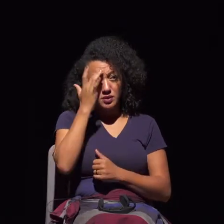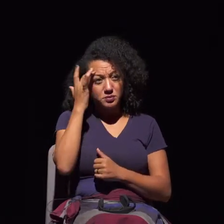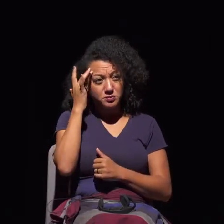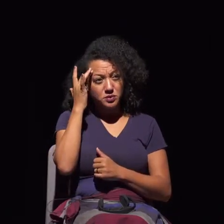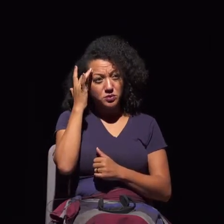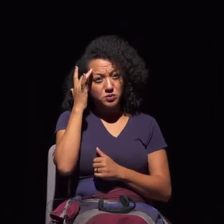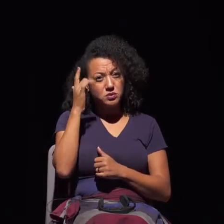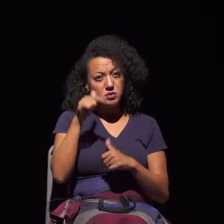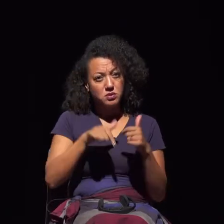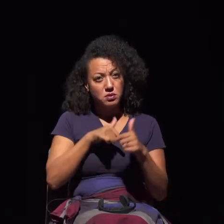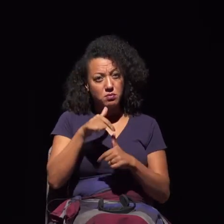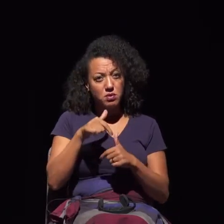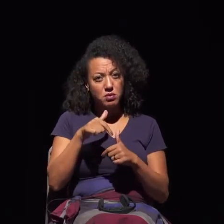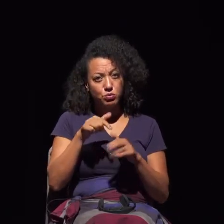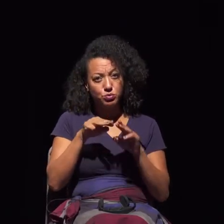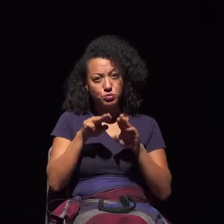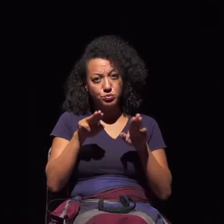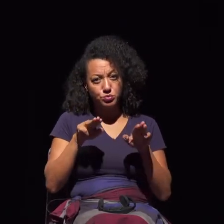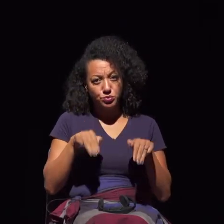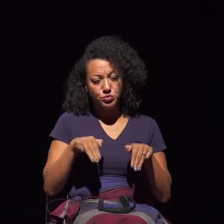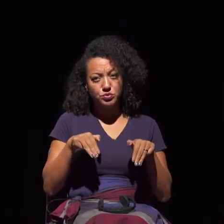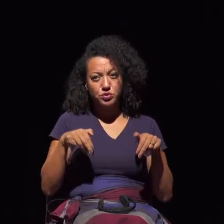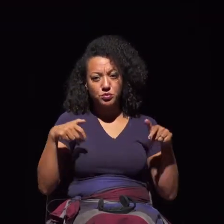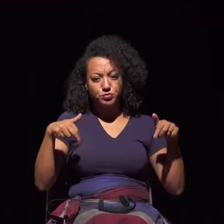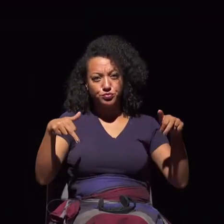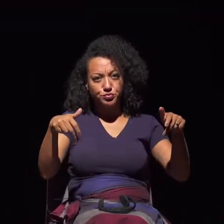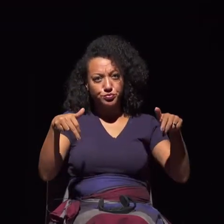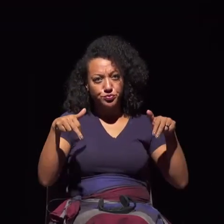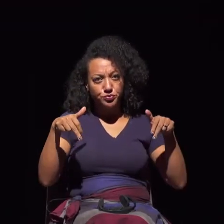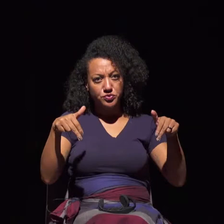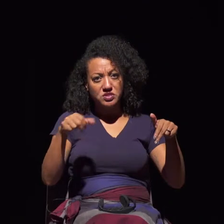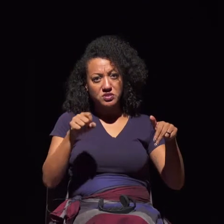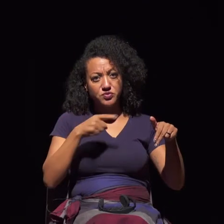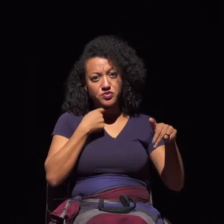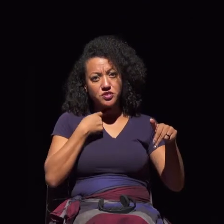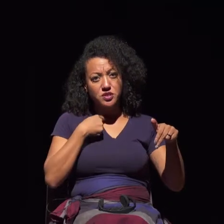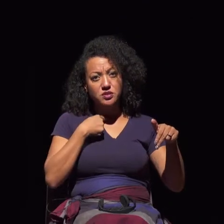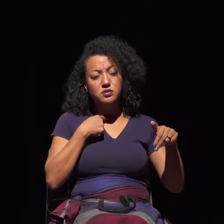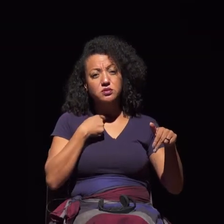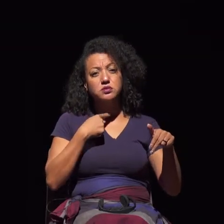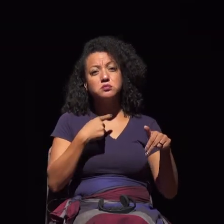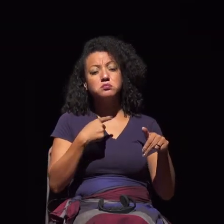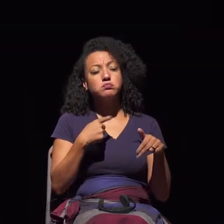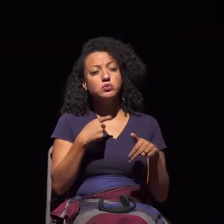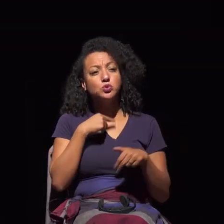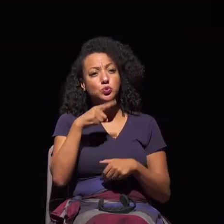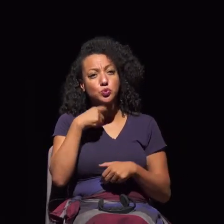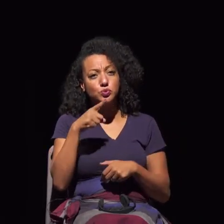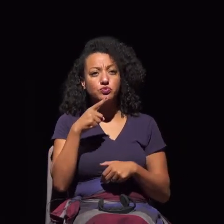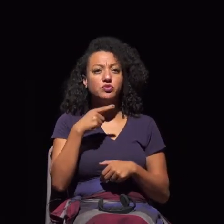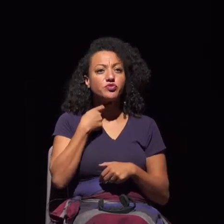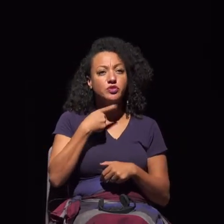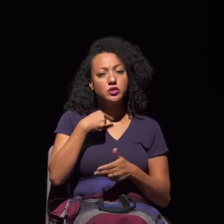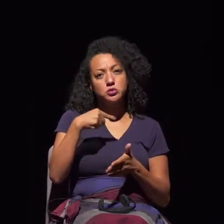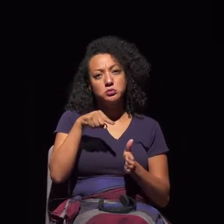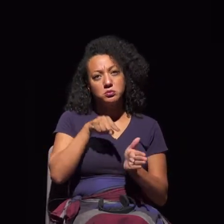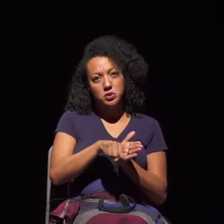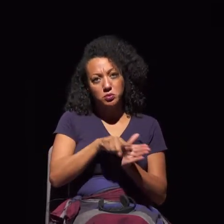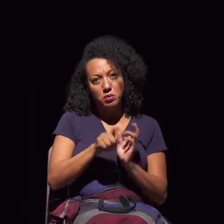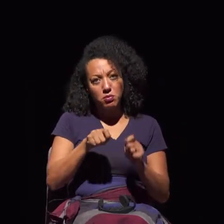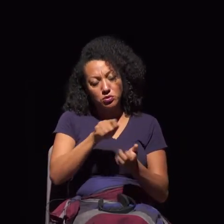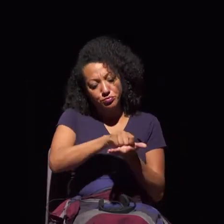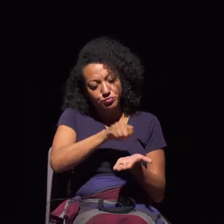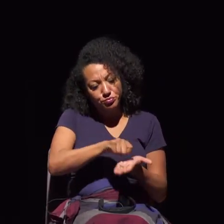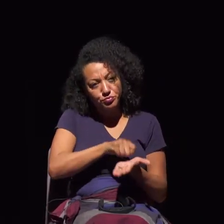do museu estão circulando e estamos recebendo várias perguntas. Se vocês puderem continuar nos mandando, vai ser muito, muito bom para o